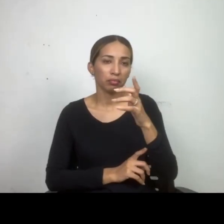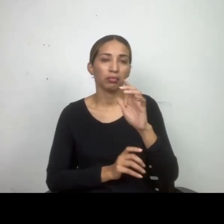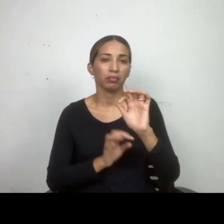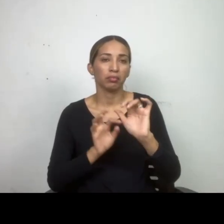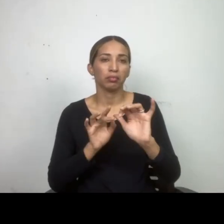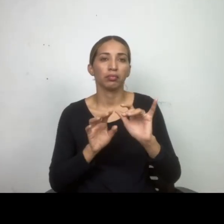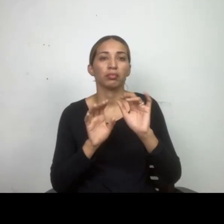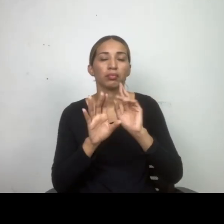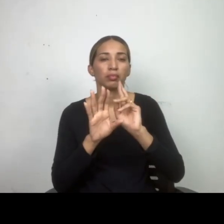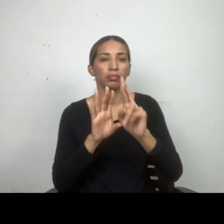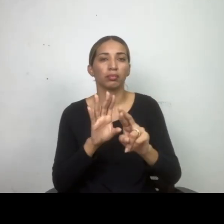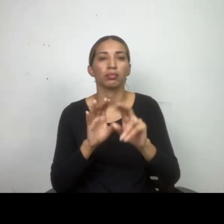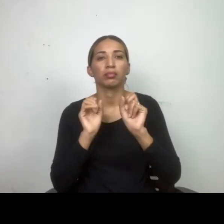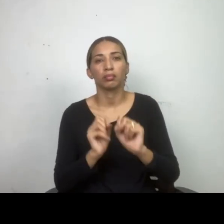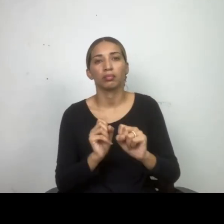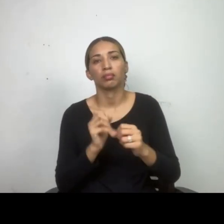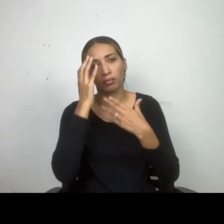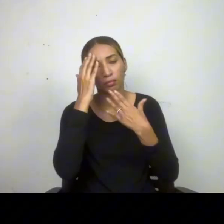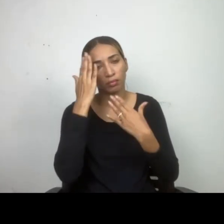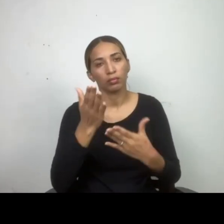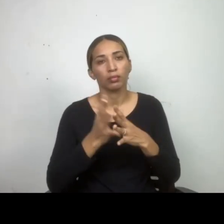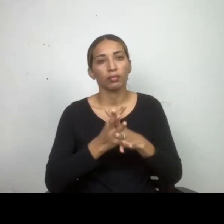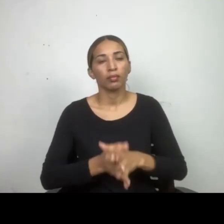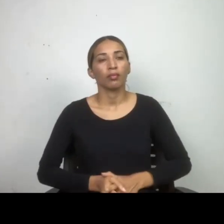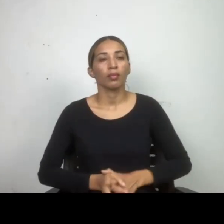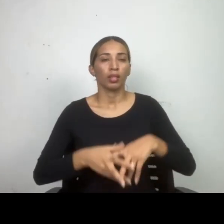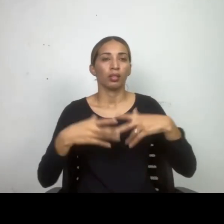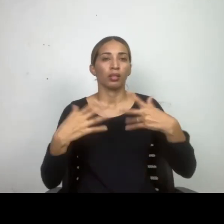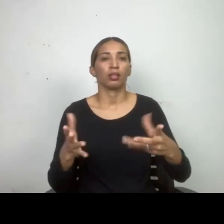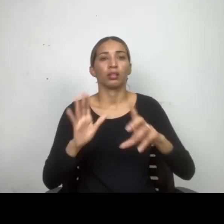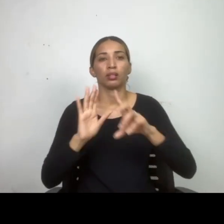essa resolução, né, ela vai...